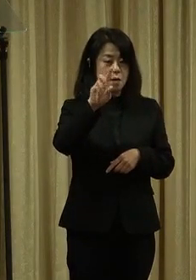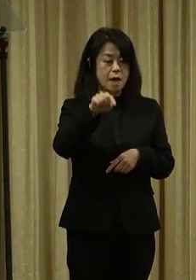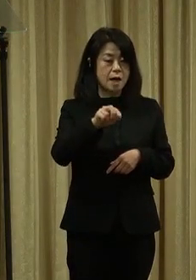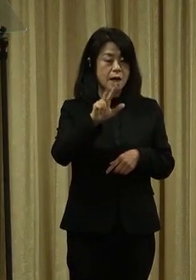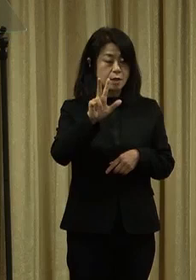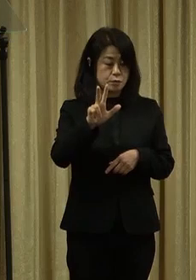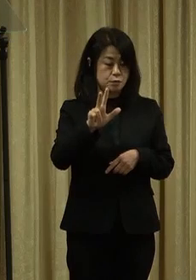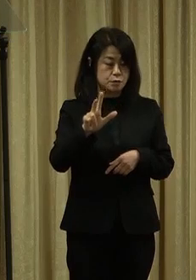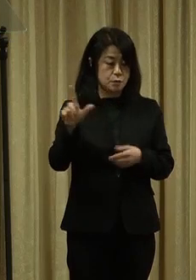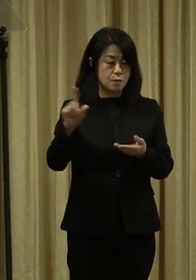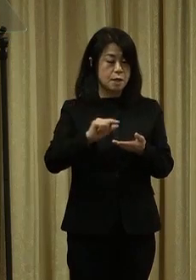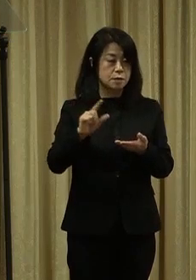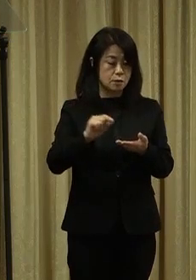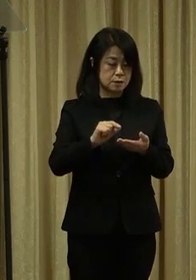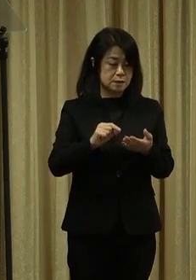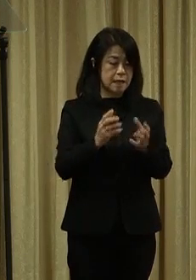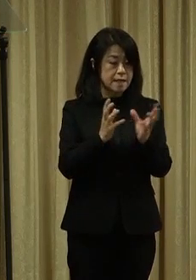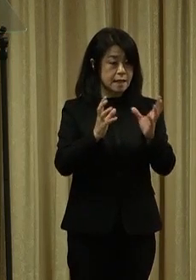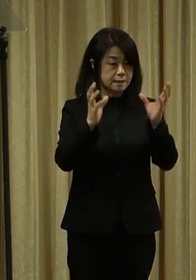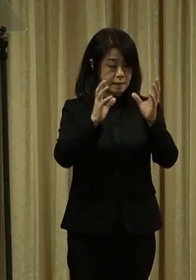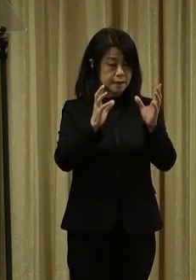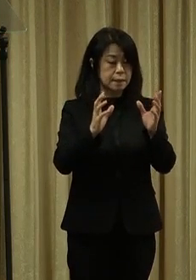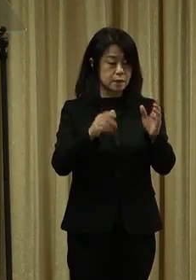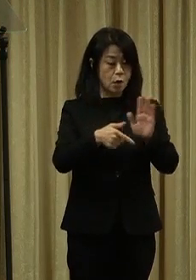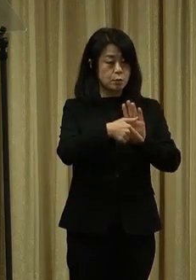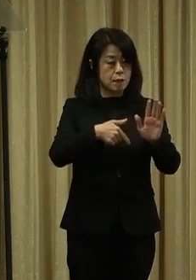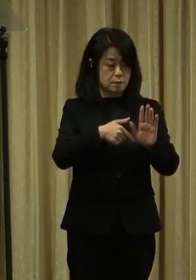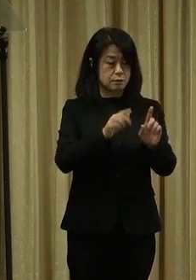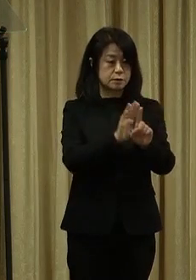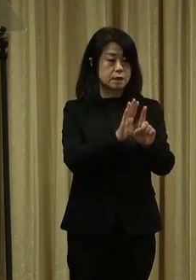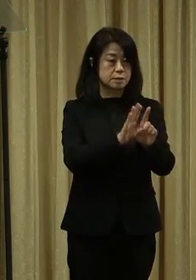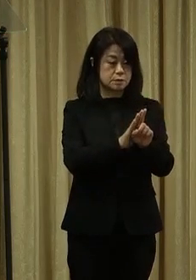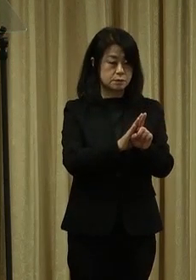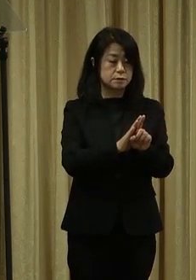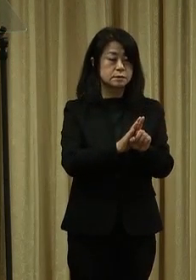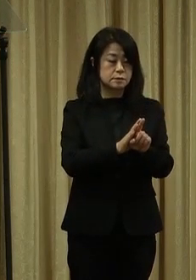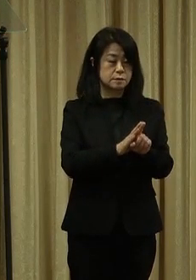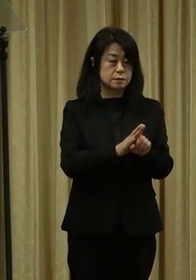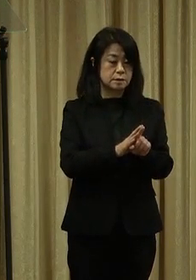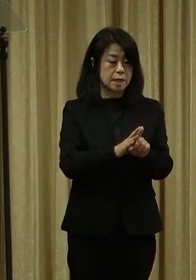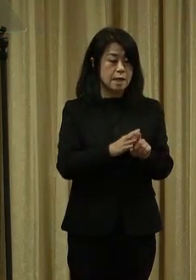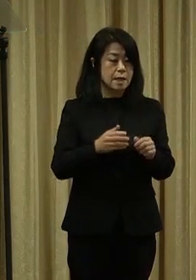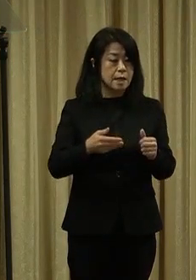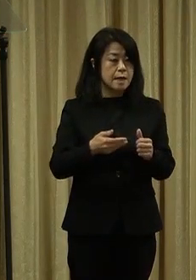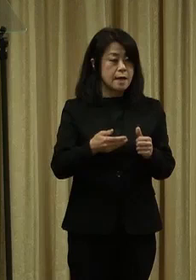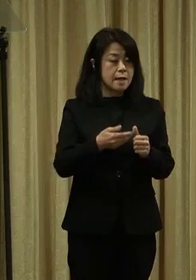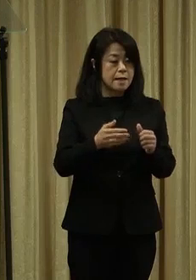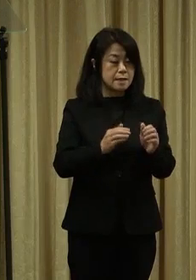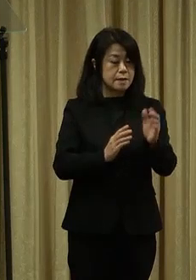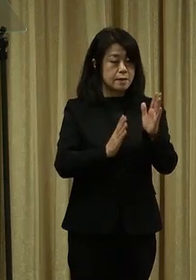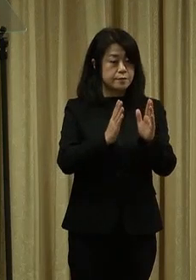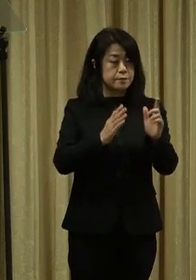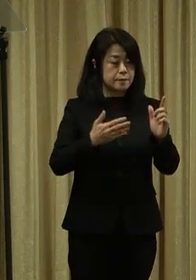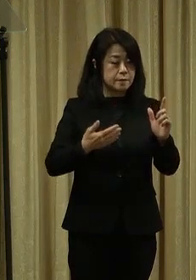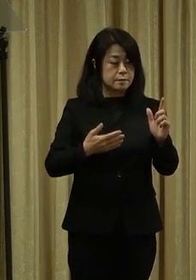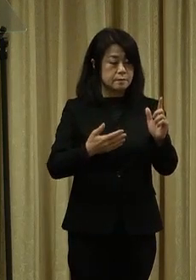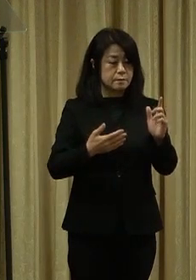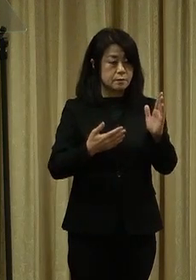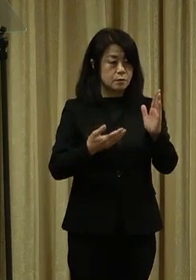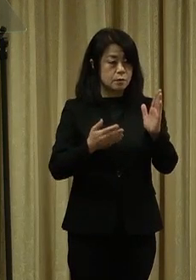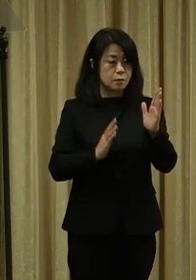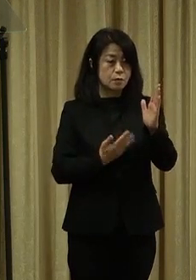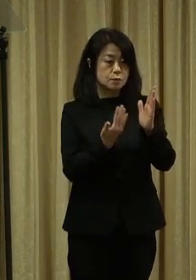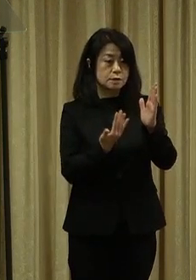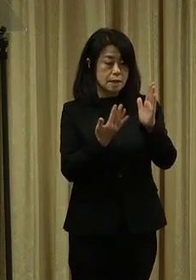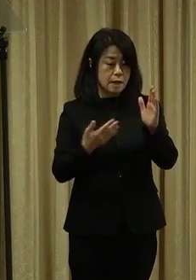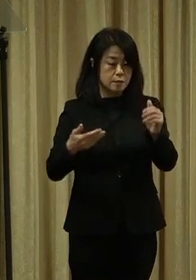などのブランディングを支援するほか、水橋地区における園芸導入を促進するため、モデル経営体の伴走支援に取